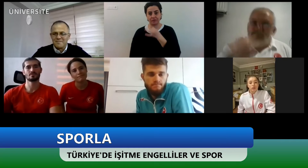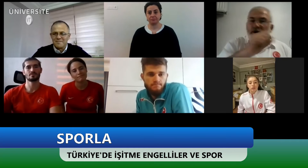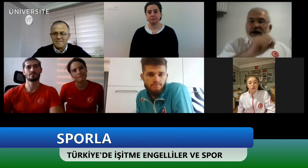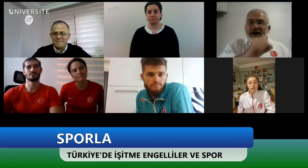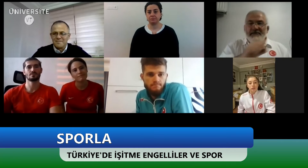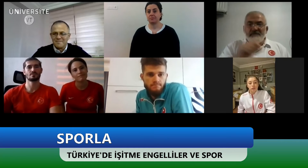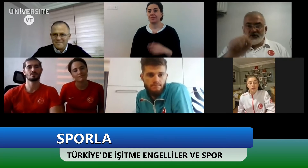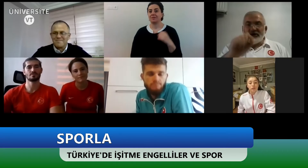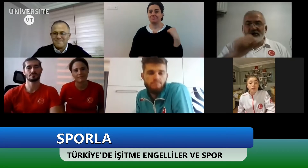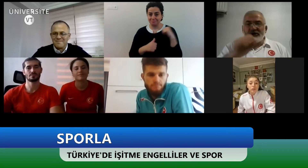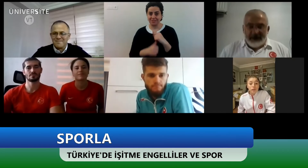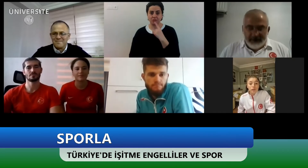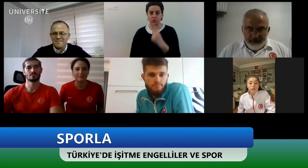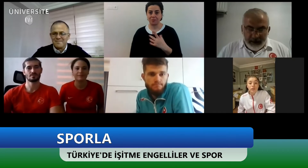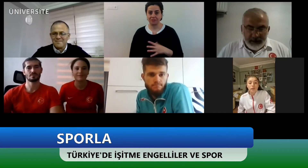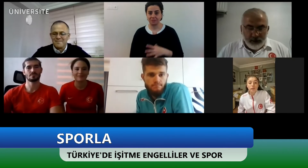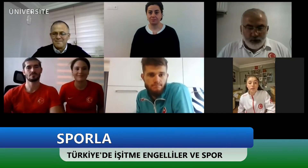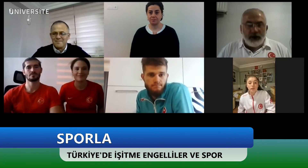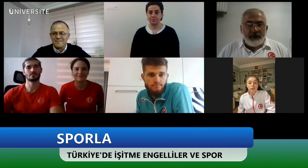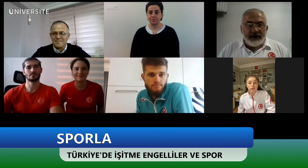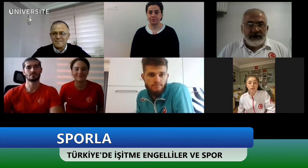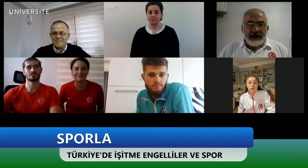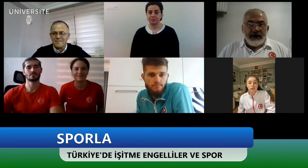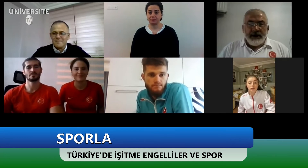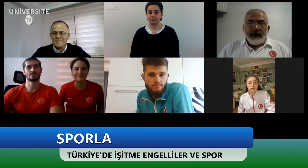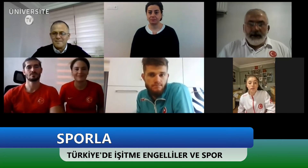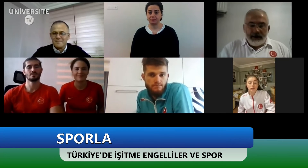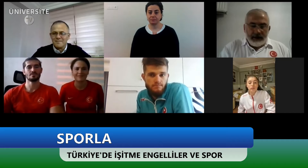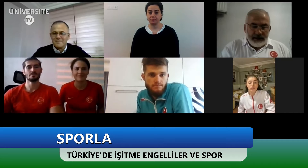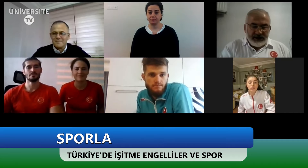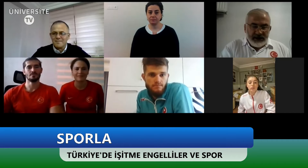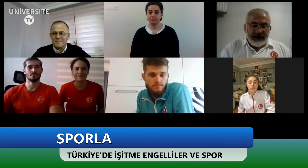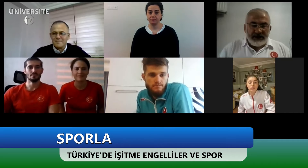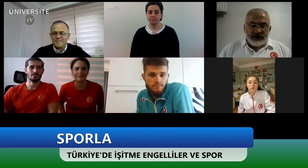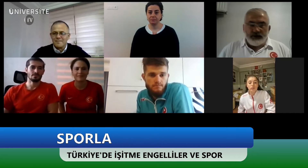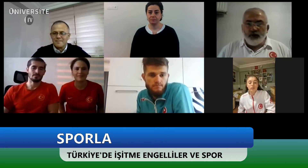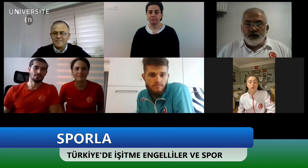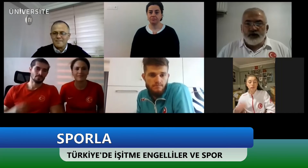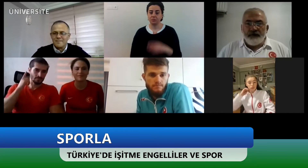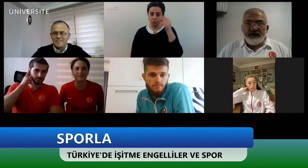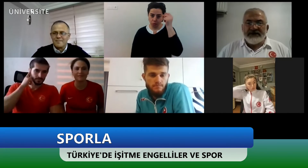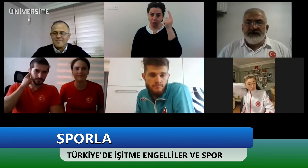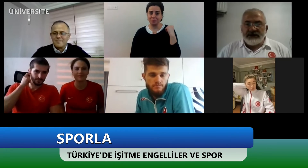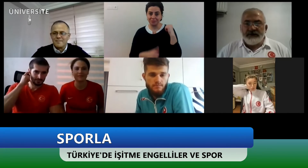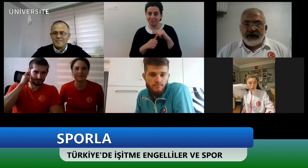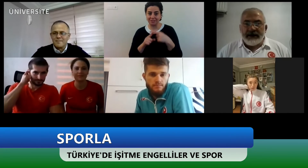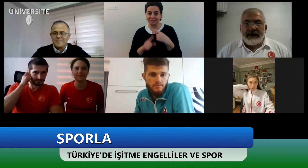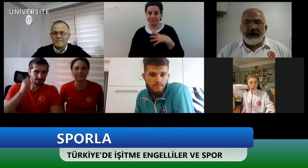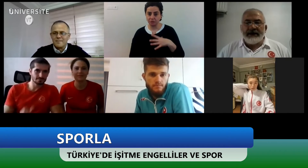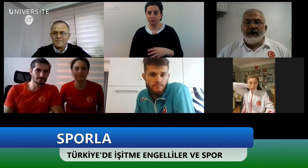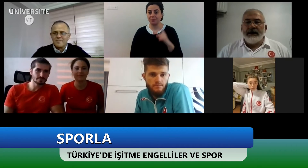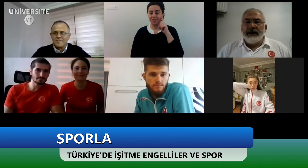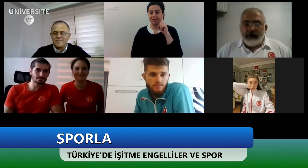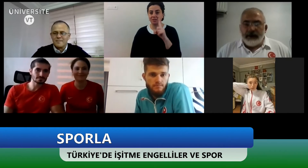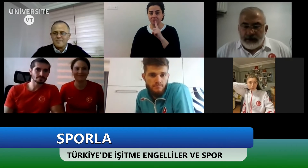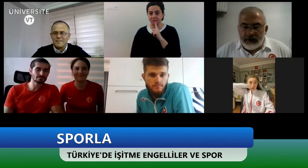şunu da söyleyeyim. Şunu da söyleyeyim. Herhalde konu kapanacak. Şeyde geçtim, onu unuttum. Bizim işitme engelliler